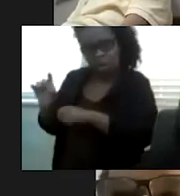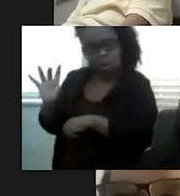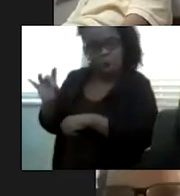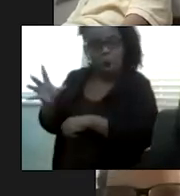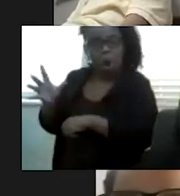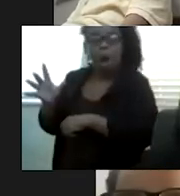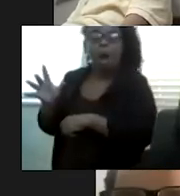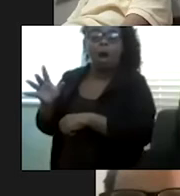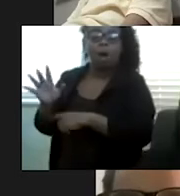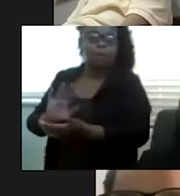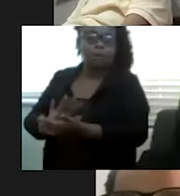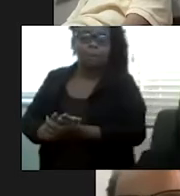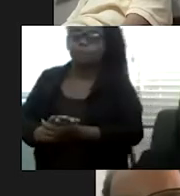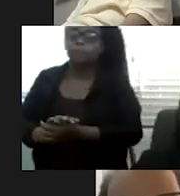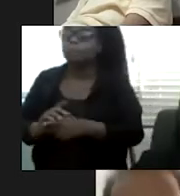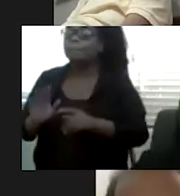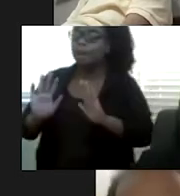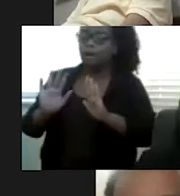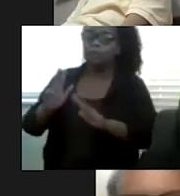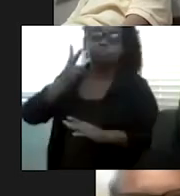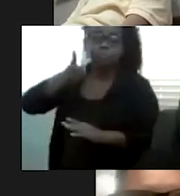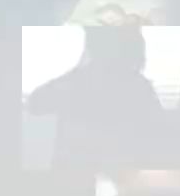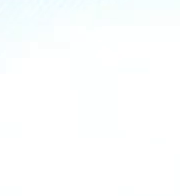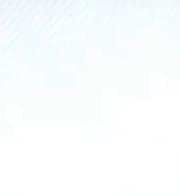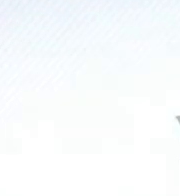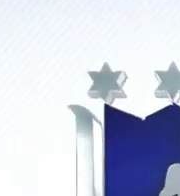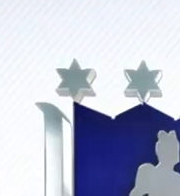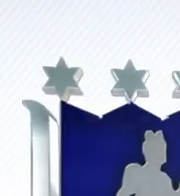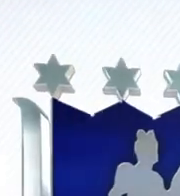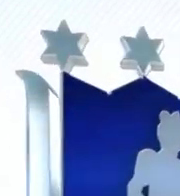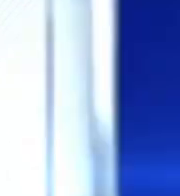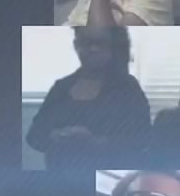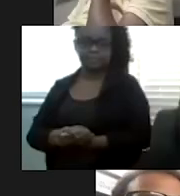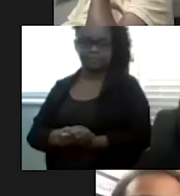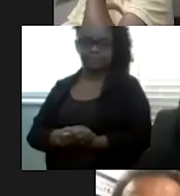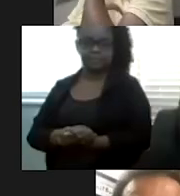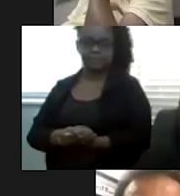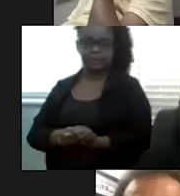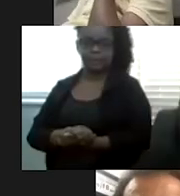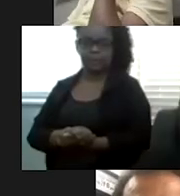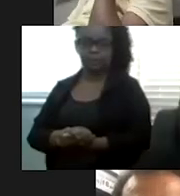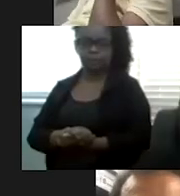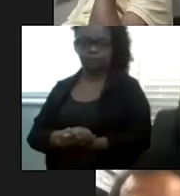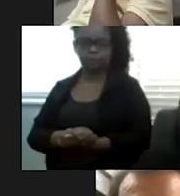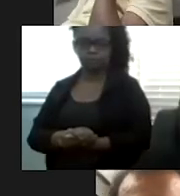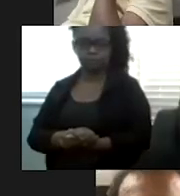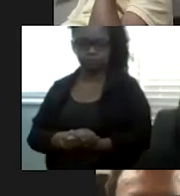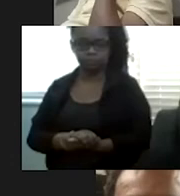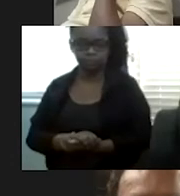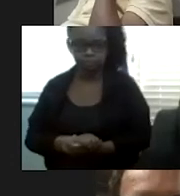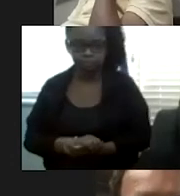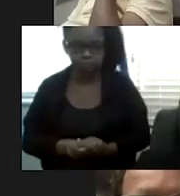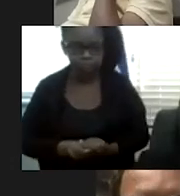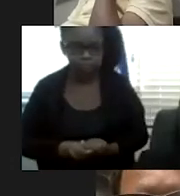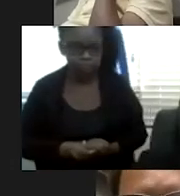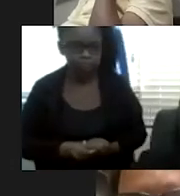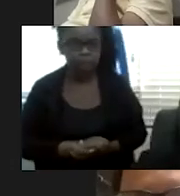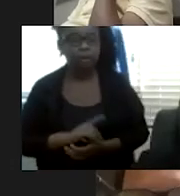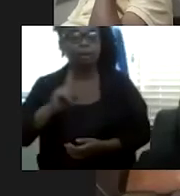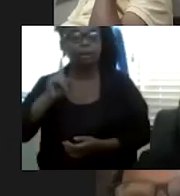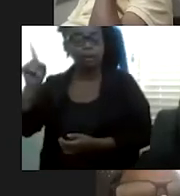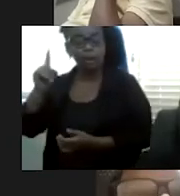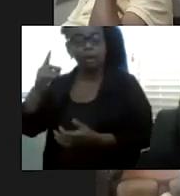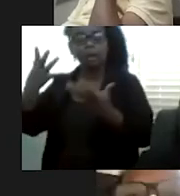Tomás disse, temos que honrar também aqueles trabalhadores da secretaria para requerer informações e em